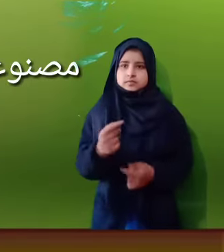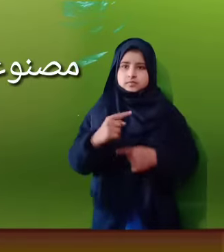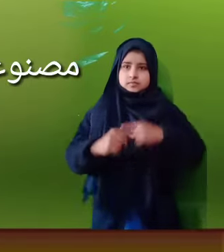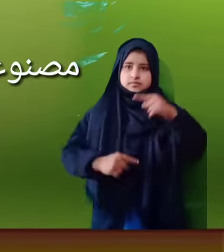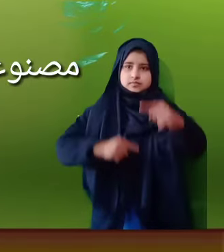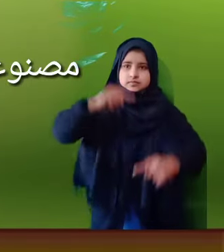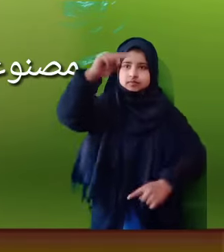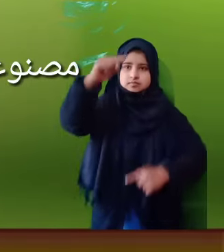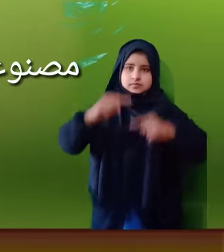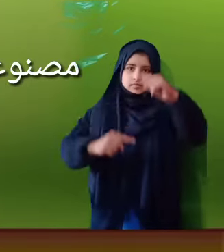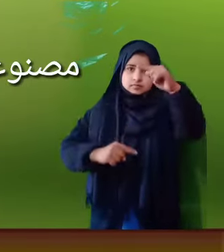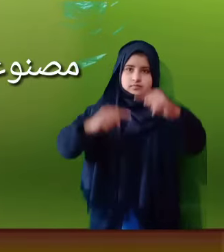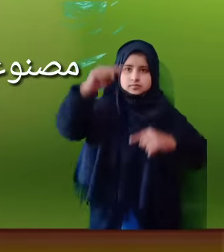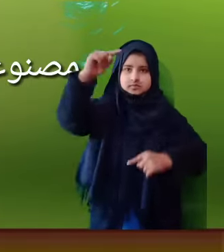मस्नूई खाद